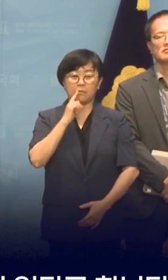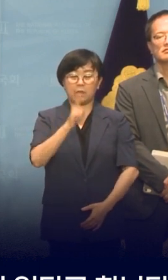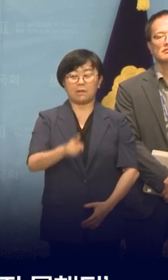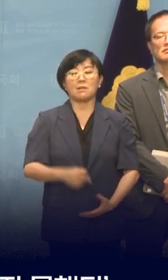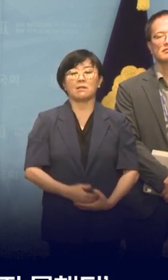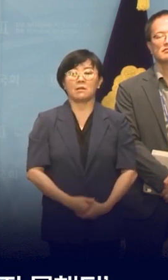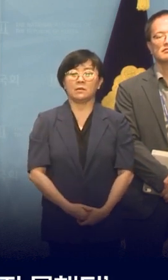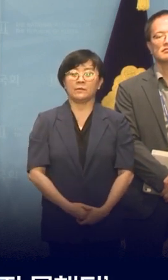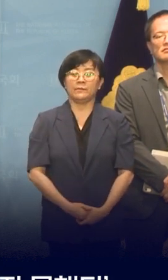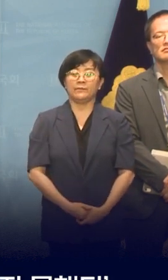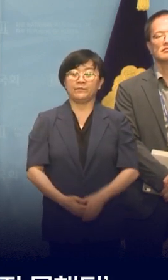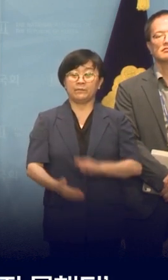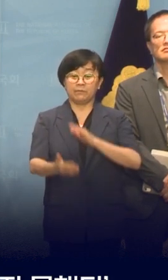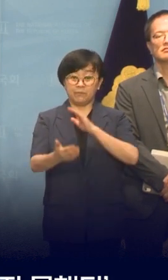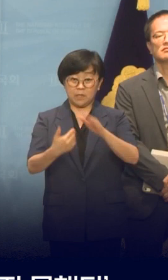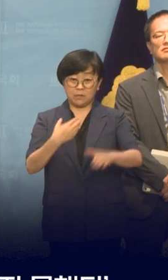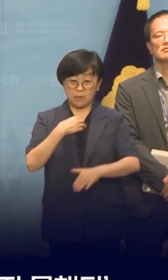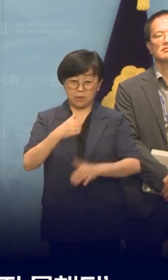합니다